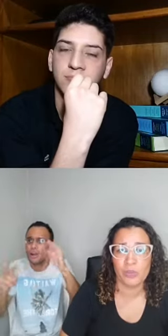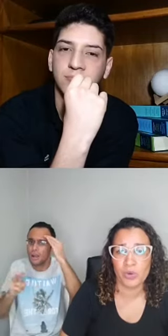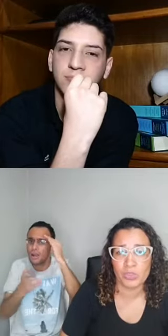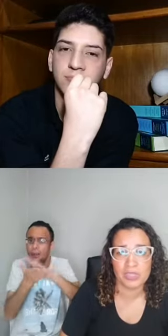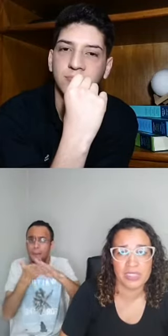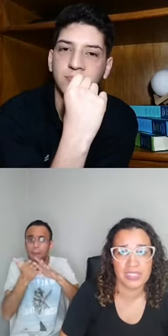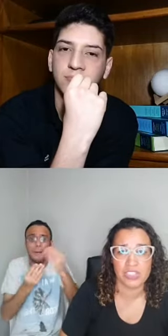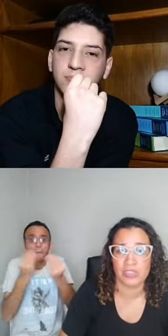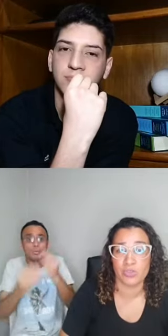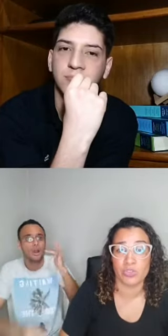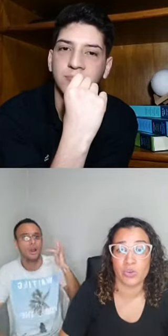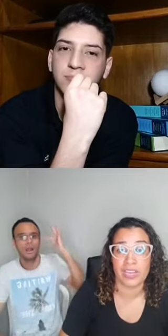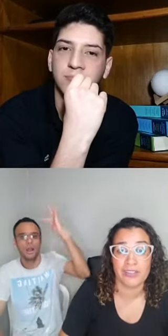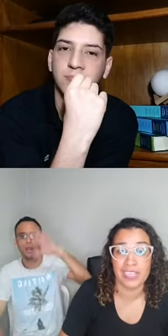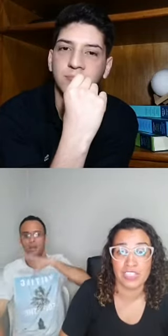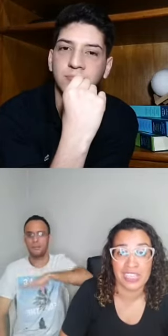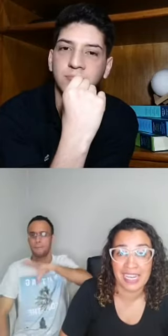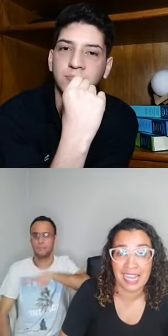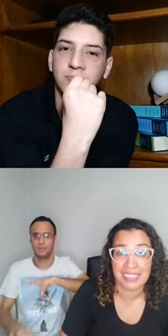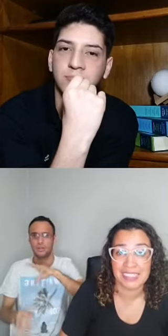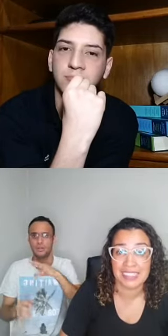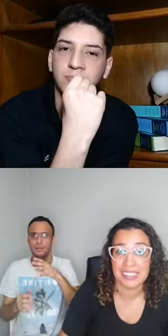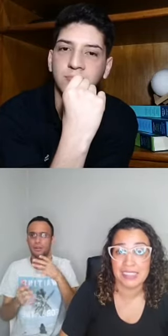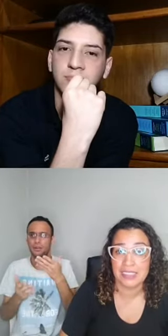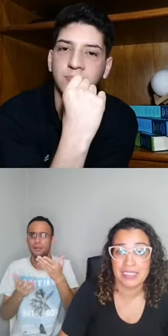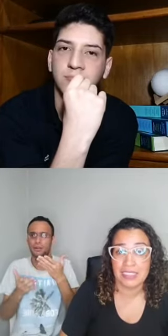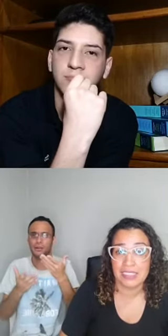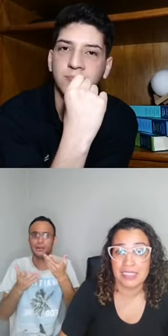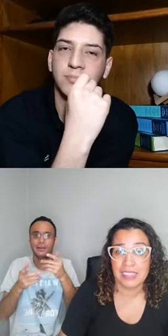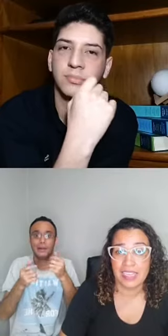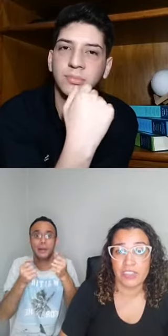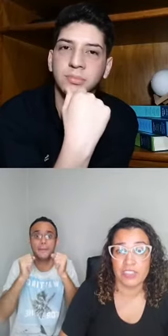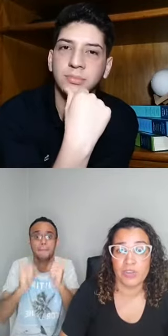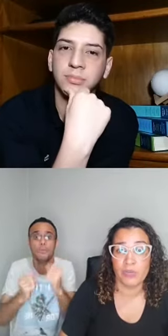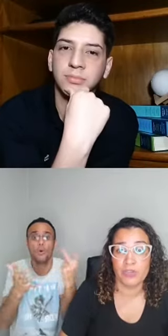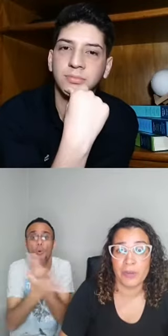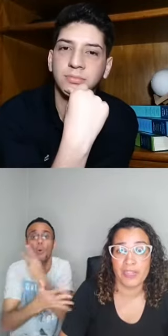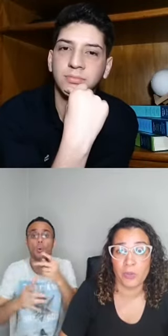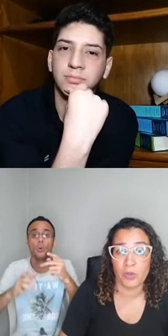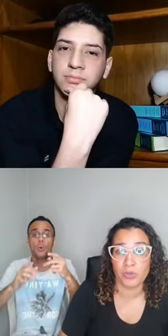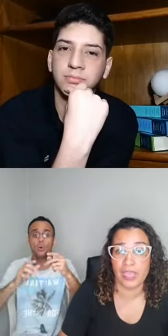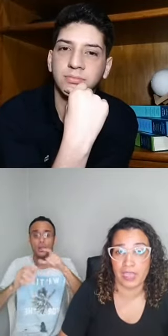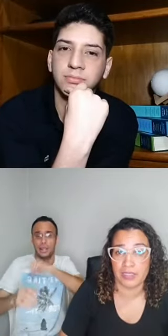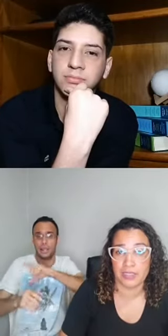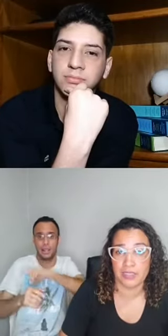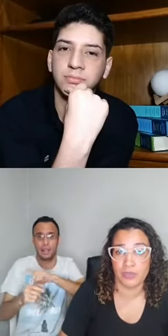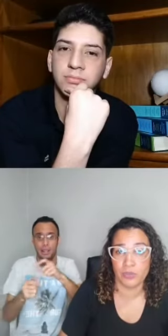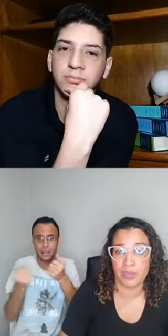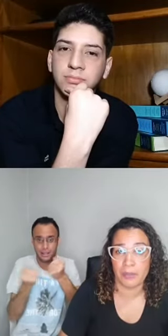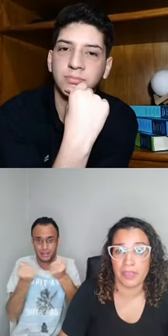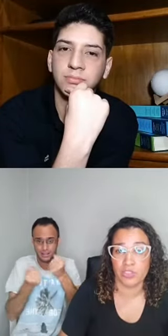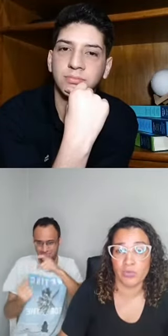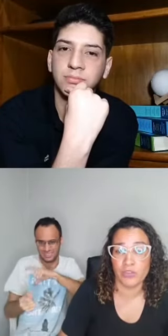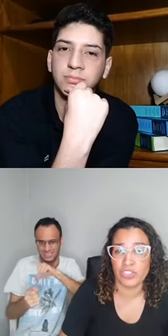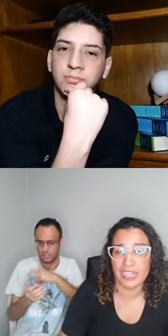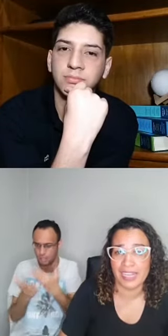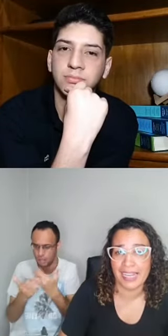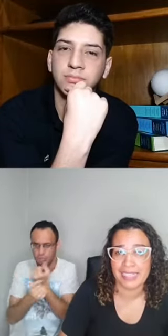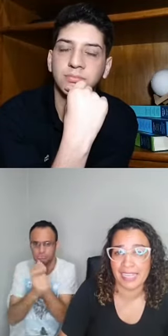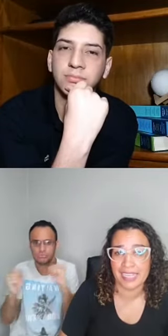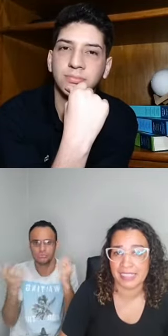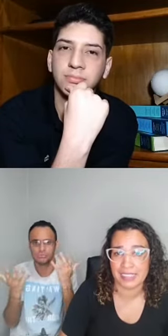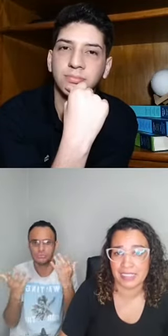nossa, foi muito triste. Né? Eu olhava e não entendia nada, né? Então, eu falei assim, como que eu vou aprender o português futuramente? Como que eu vou